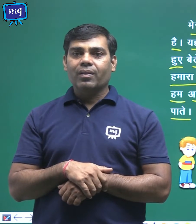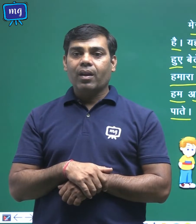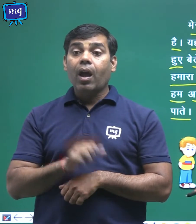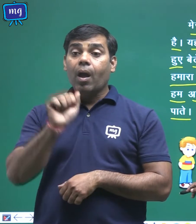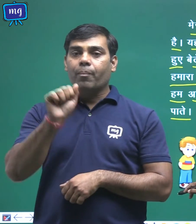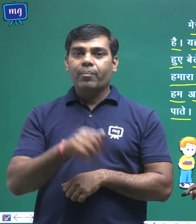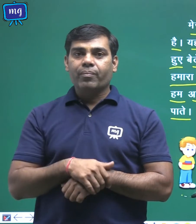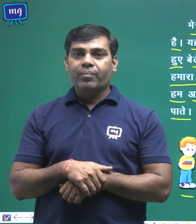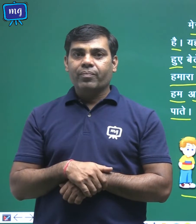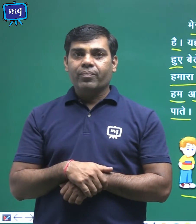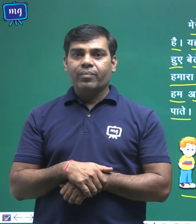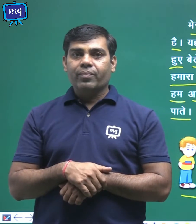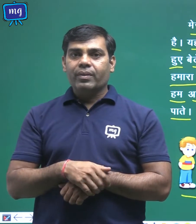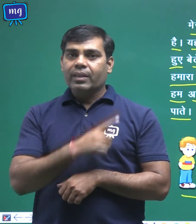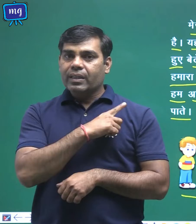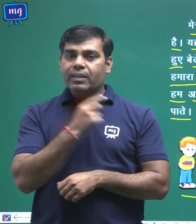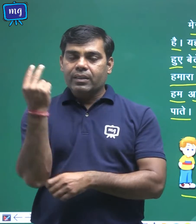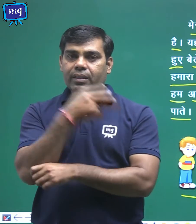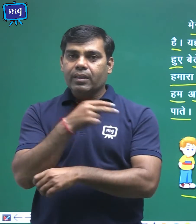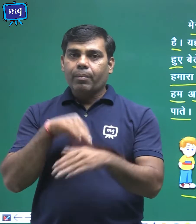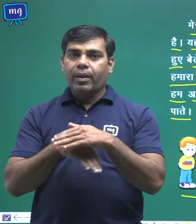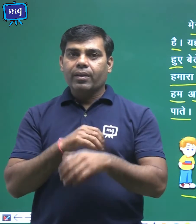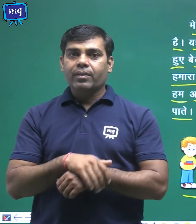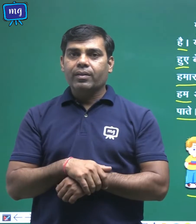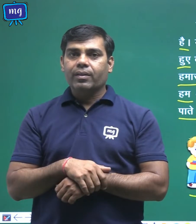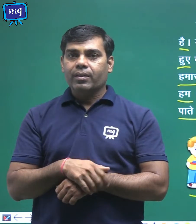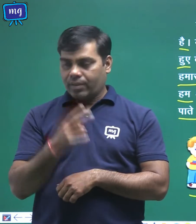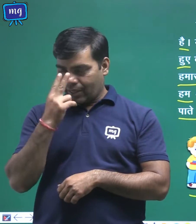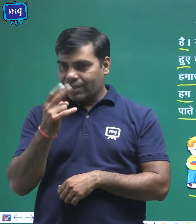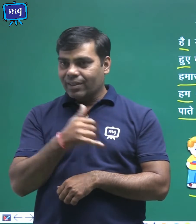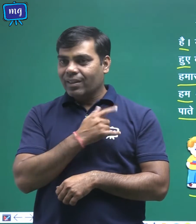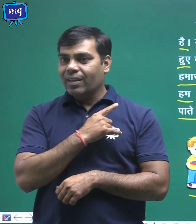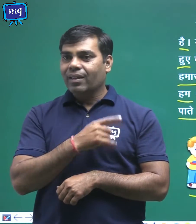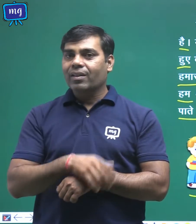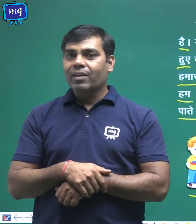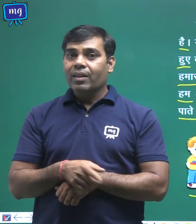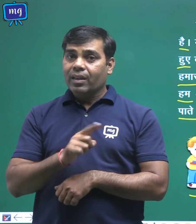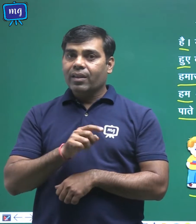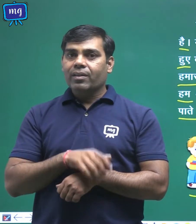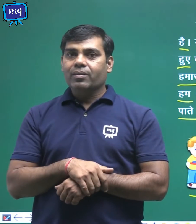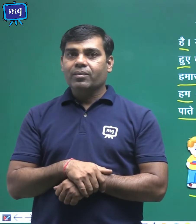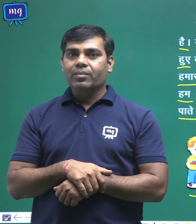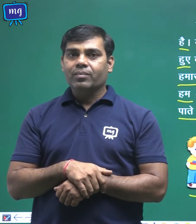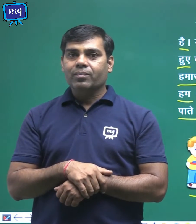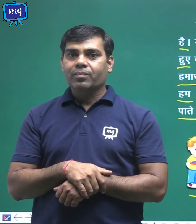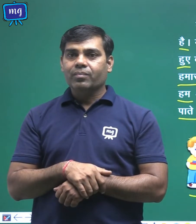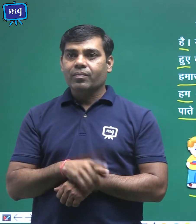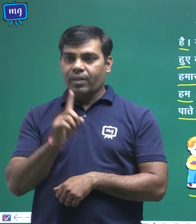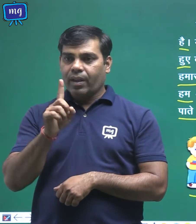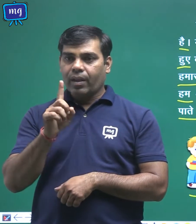आप इस चित्र में देख सकते हैं कि एक